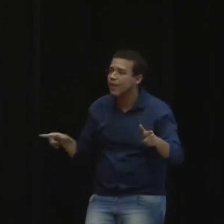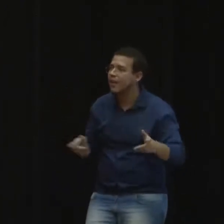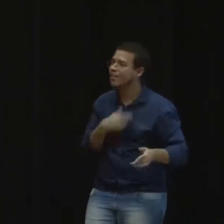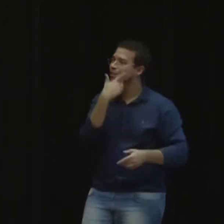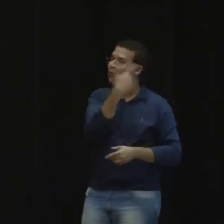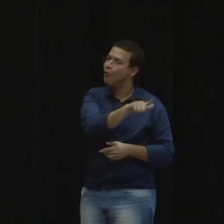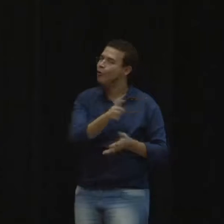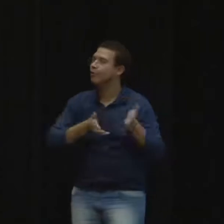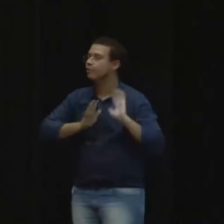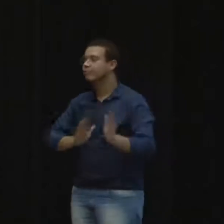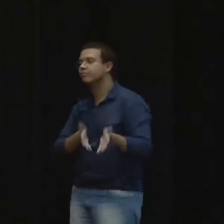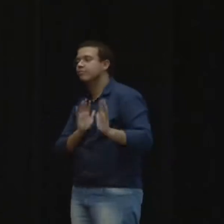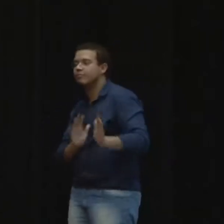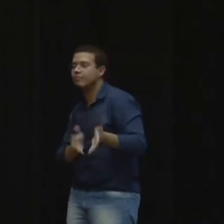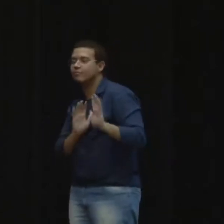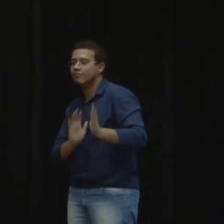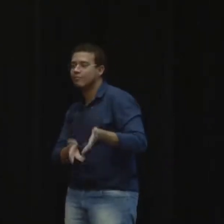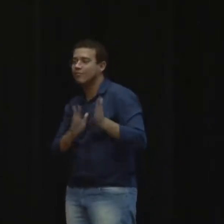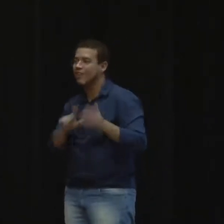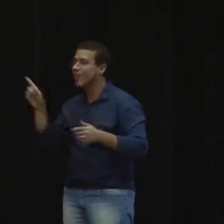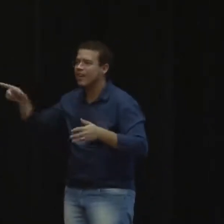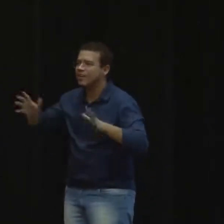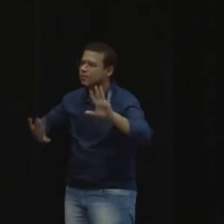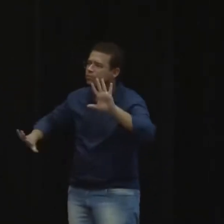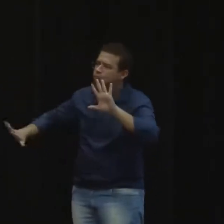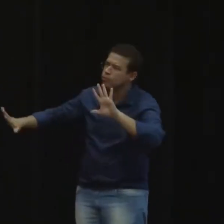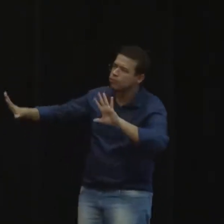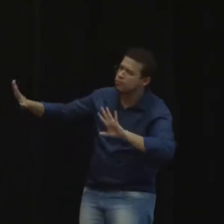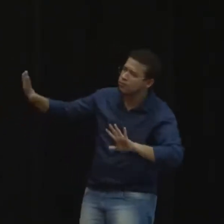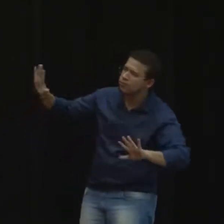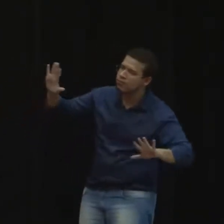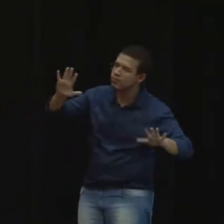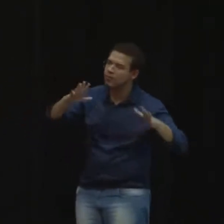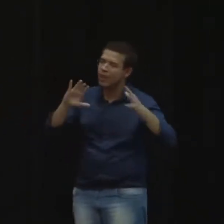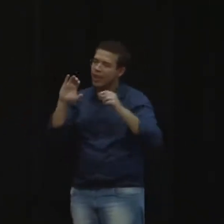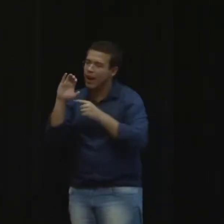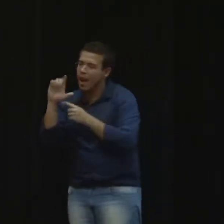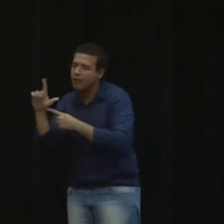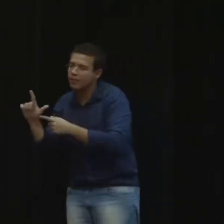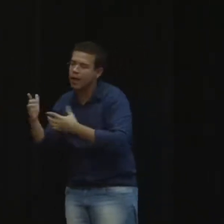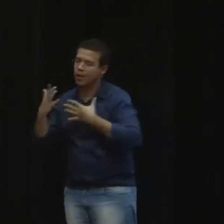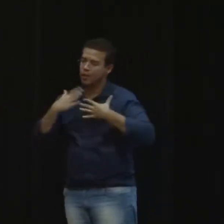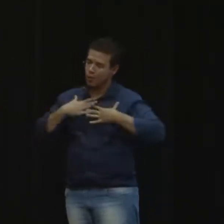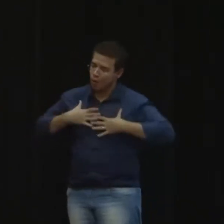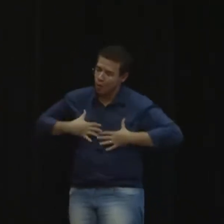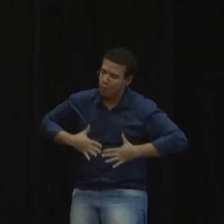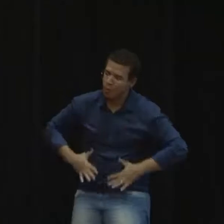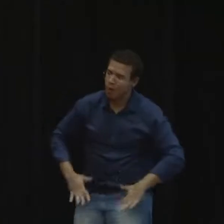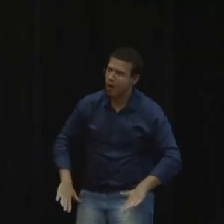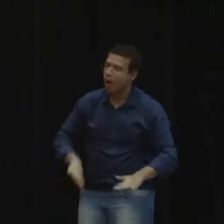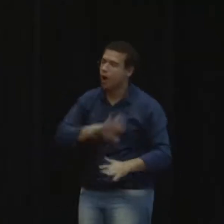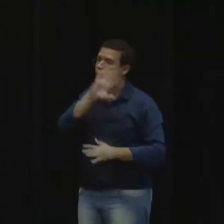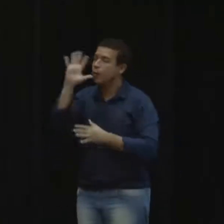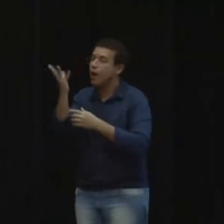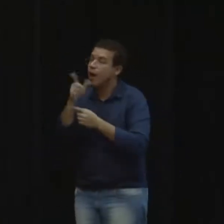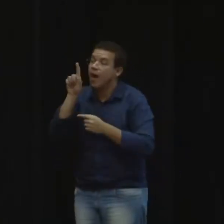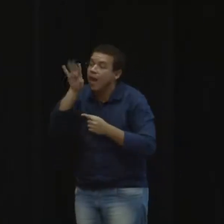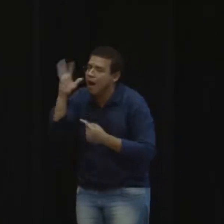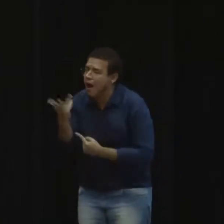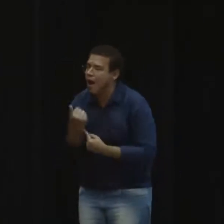E era muito diferente das narrações em língua de sinais que a gente vinha observando. Então, o uso do corpo, dos classificadores, todo